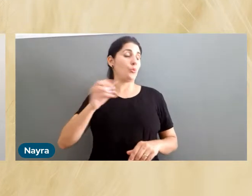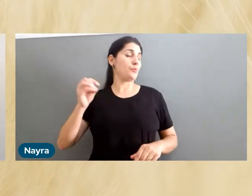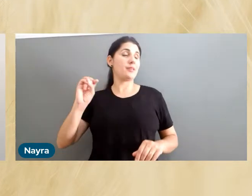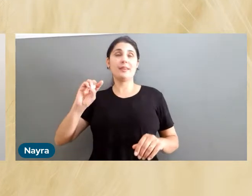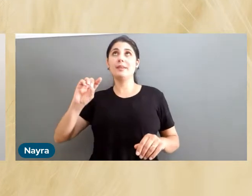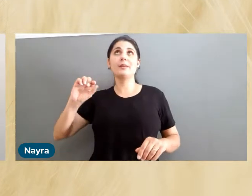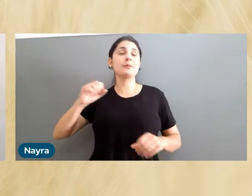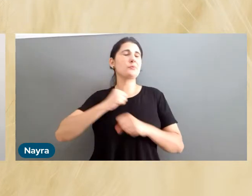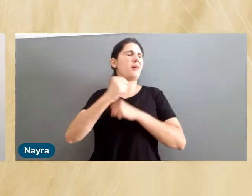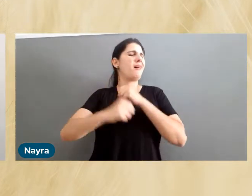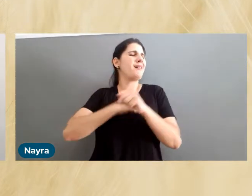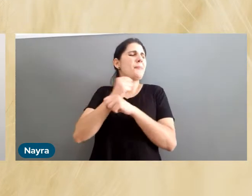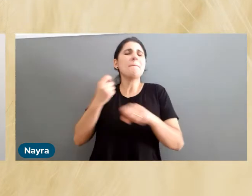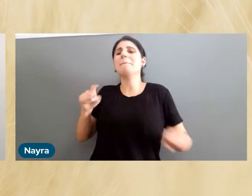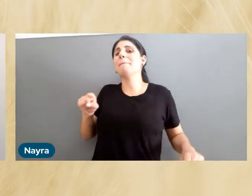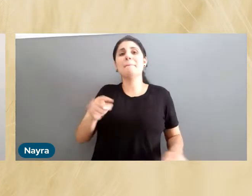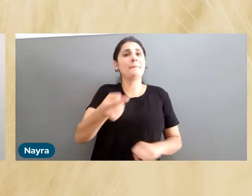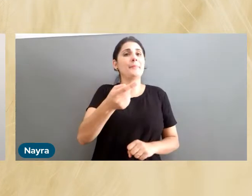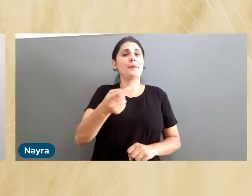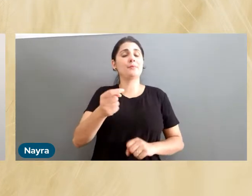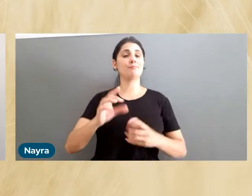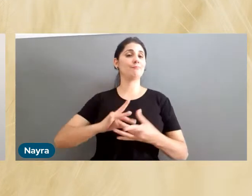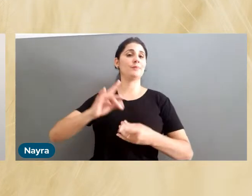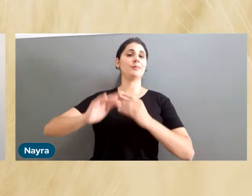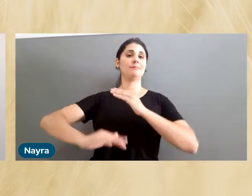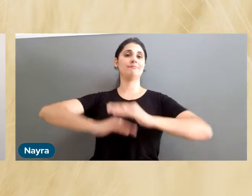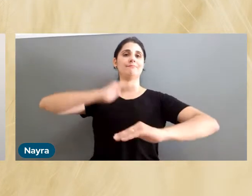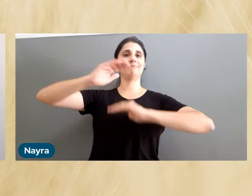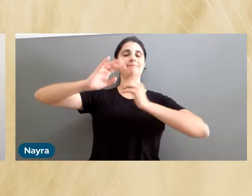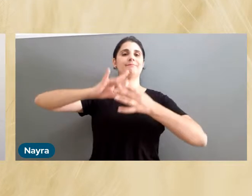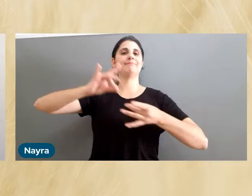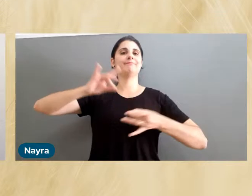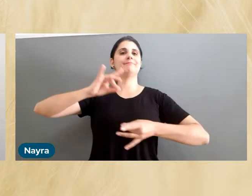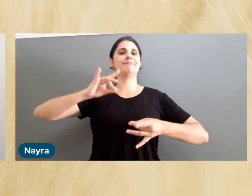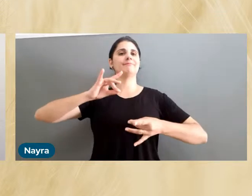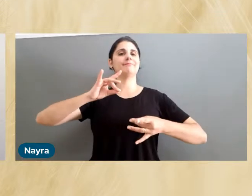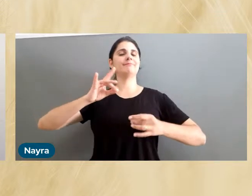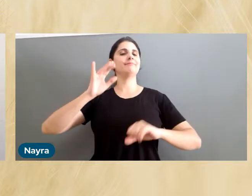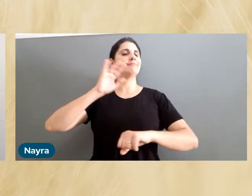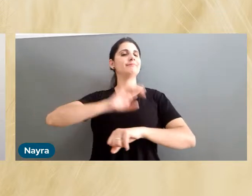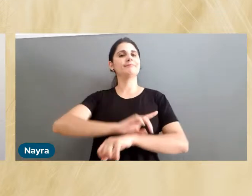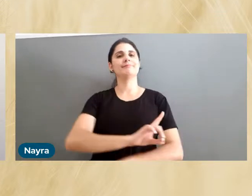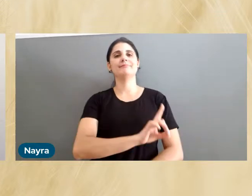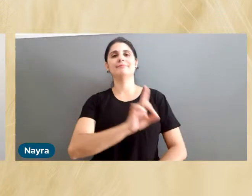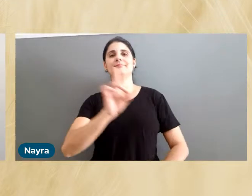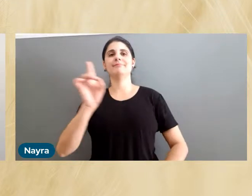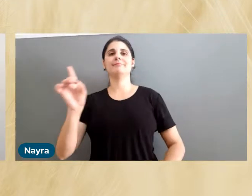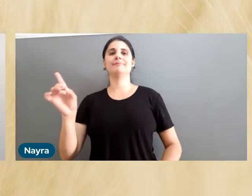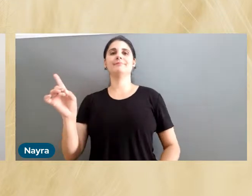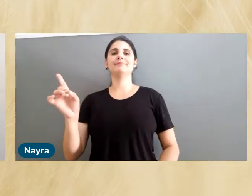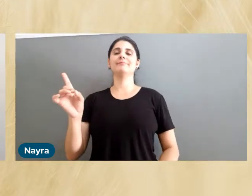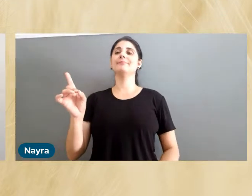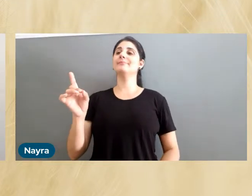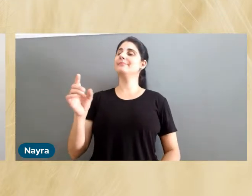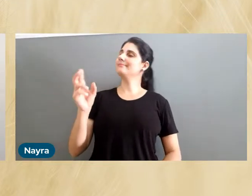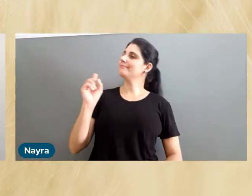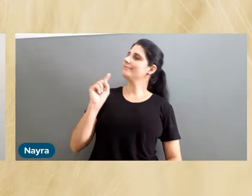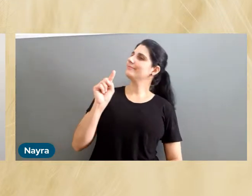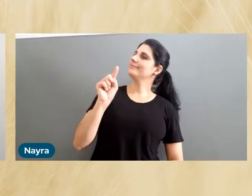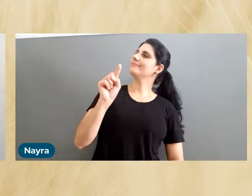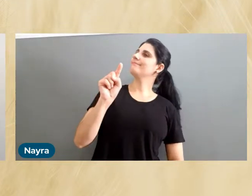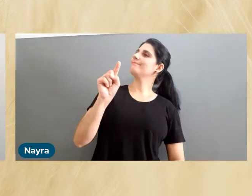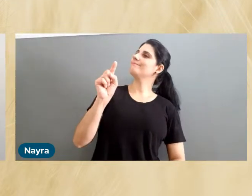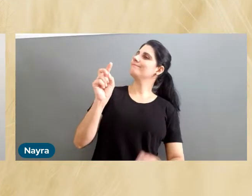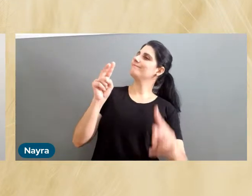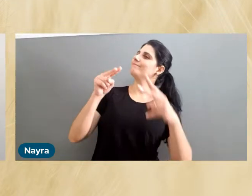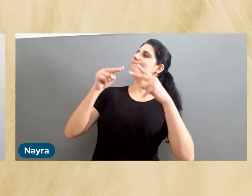criatura chegar ao ponto de espírito puro, ela possa se lembrar, naquele dia eu falei com você e a sua postura foi